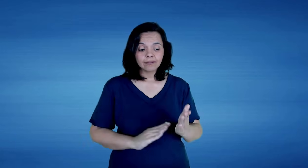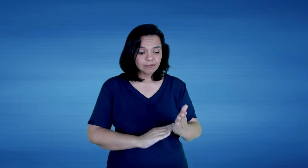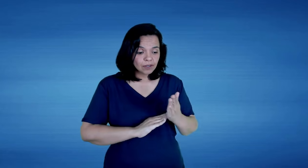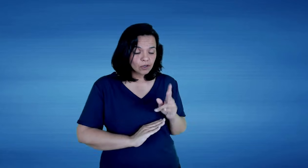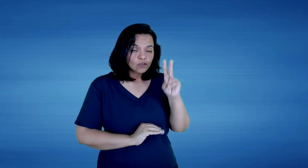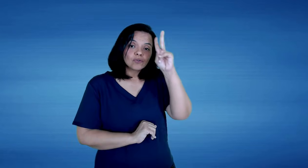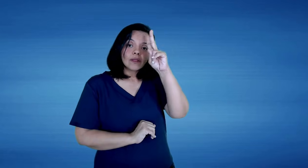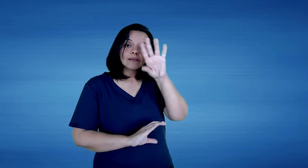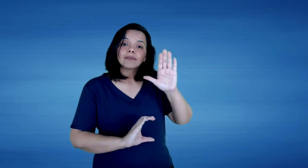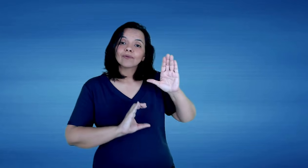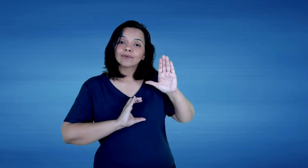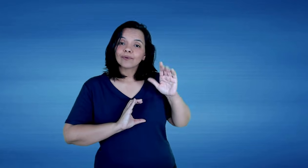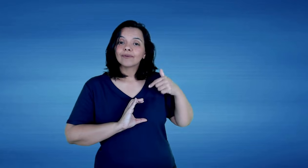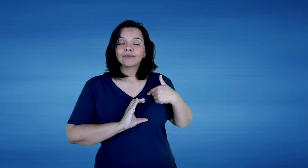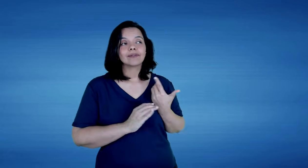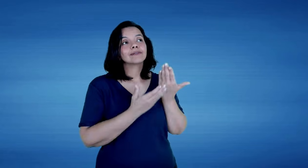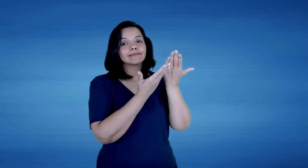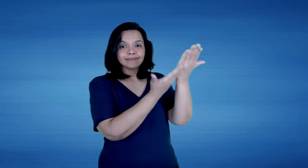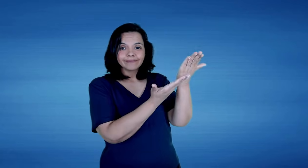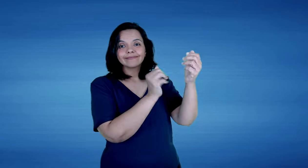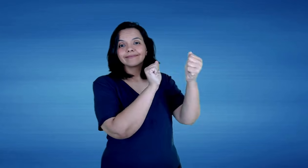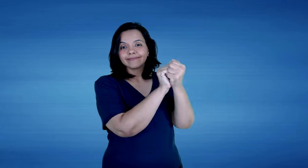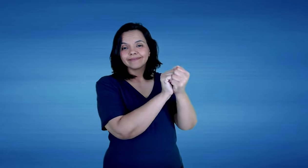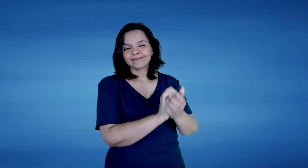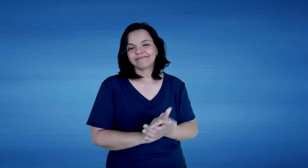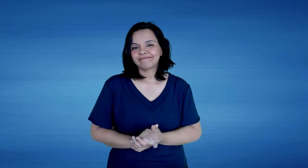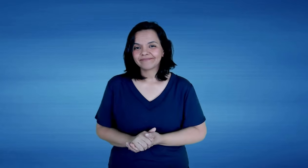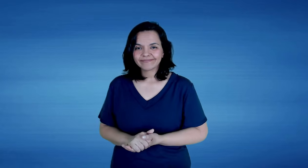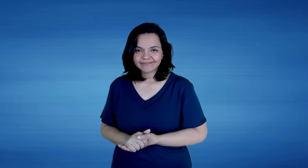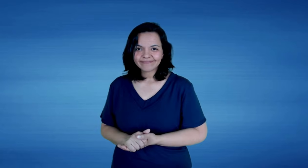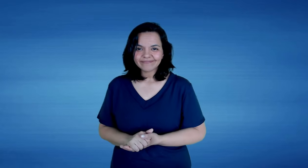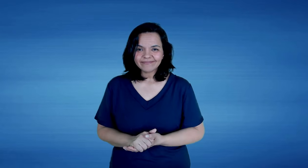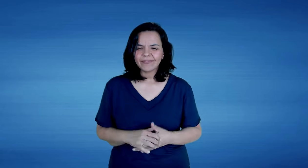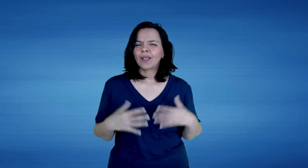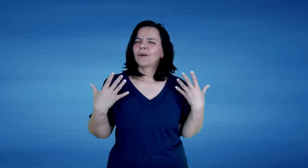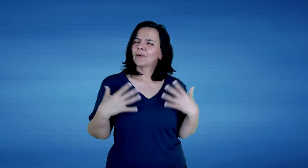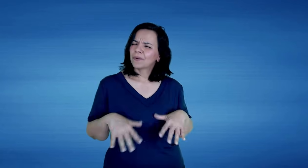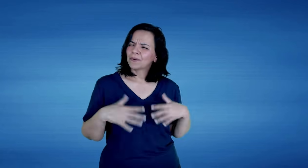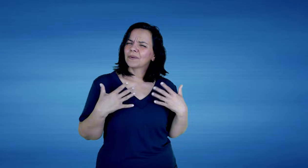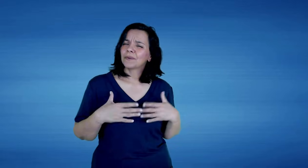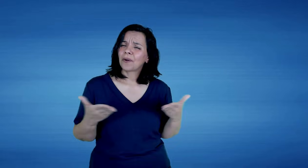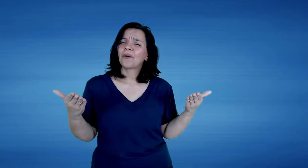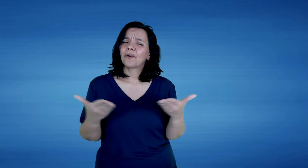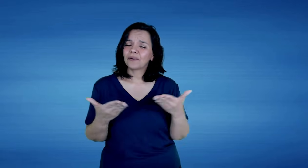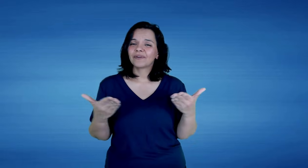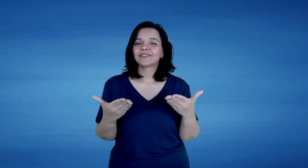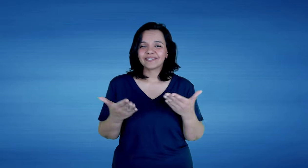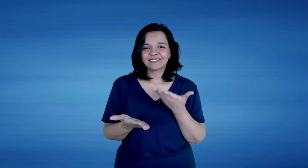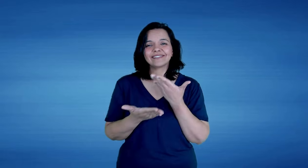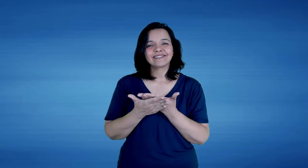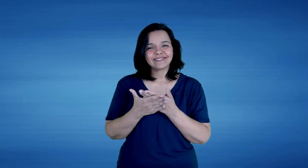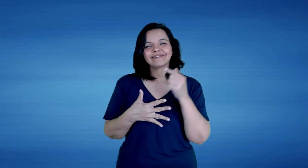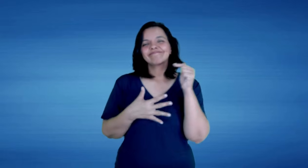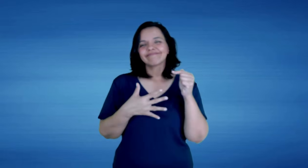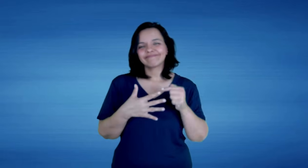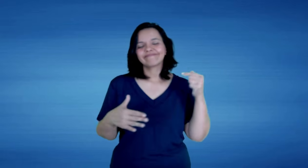Usar essas roupas especiais. Nos ajudam a lembrar dos convênios que fizemos com o Senhor. Nossa, hoje